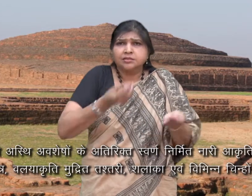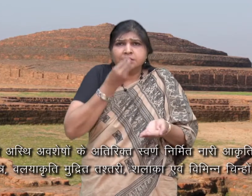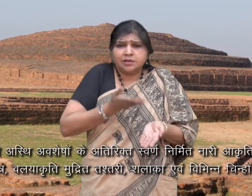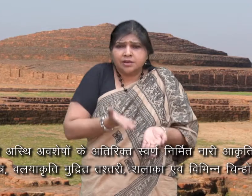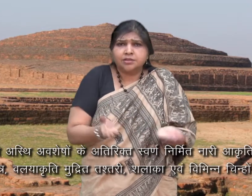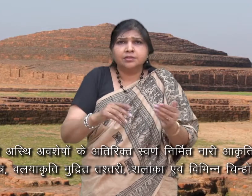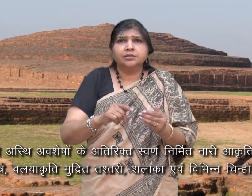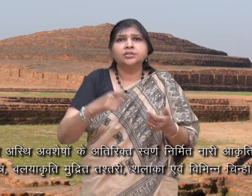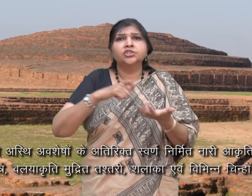शलाका